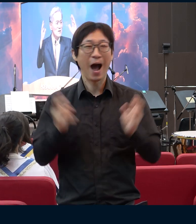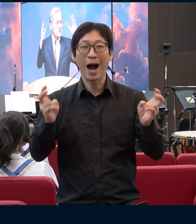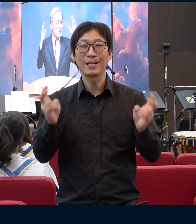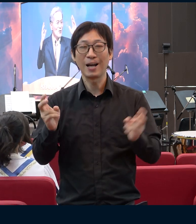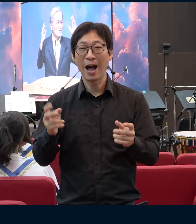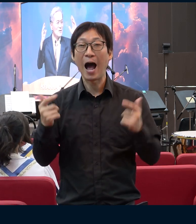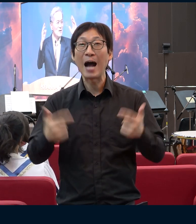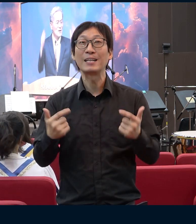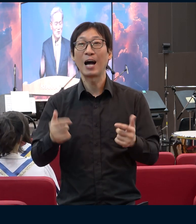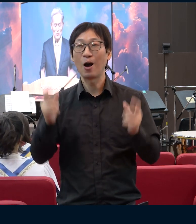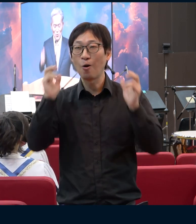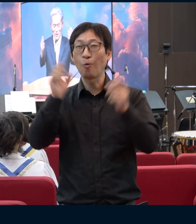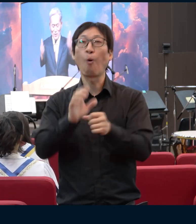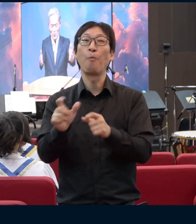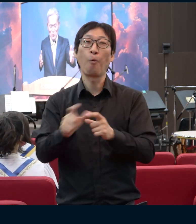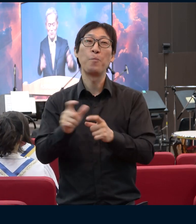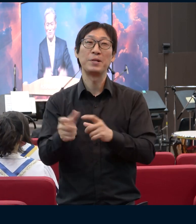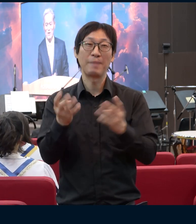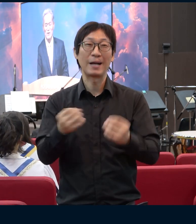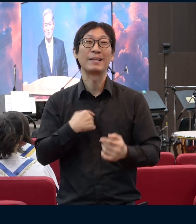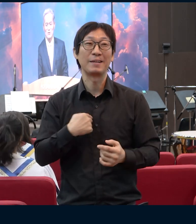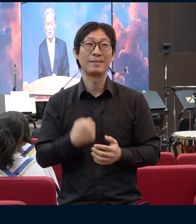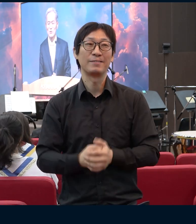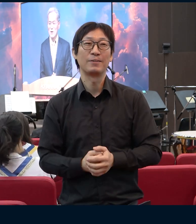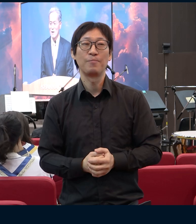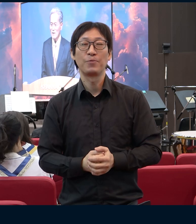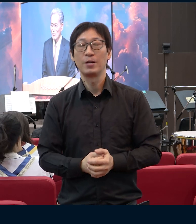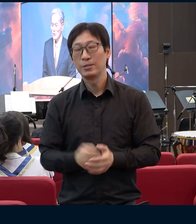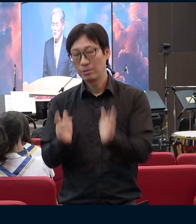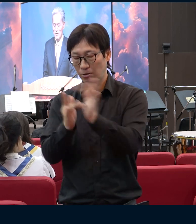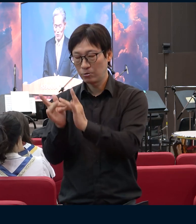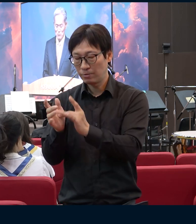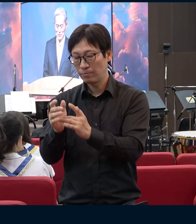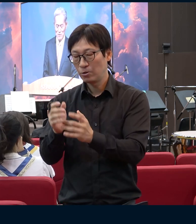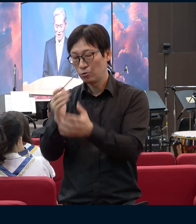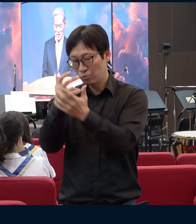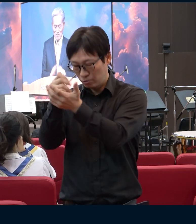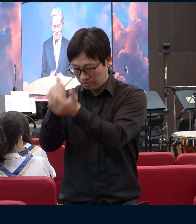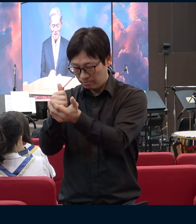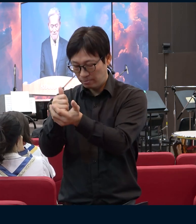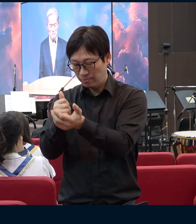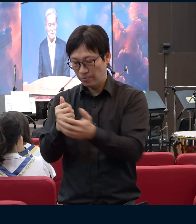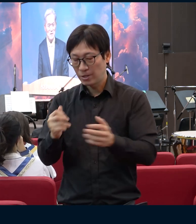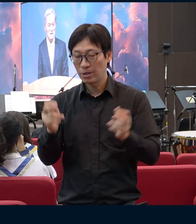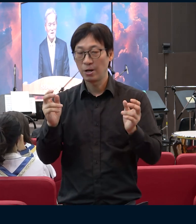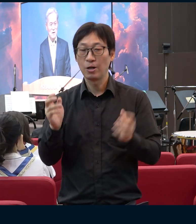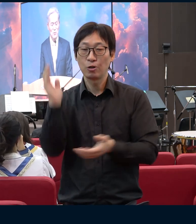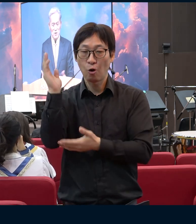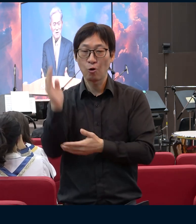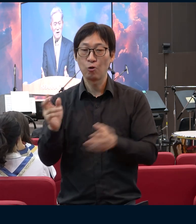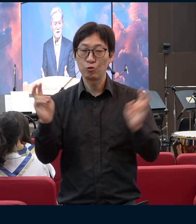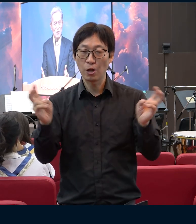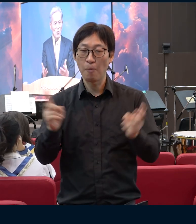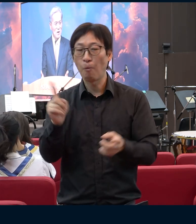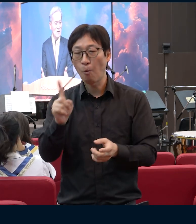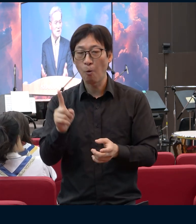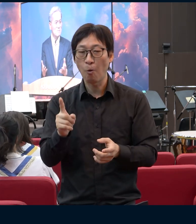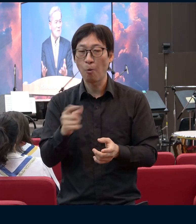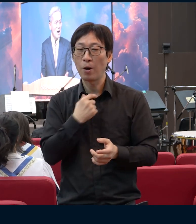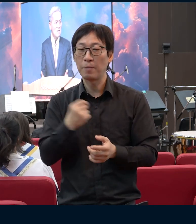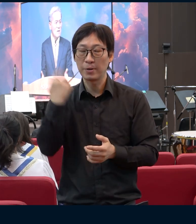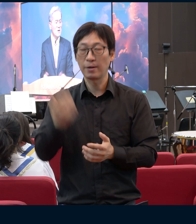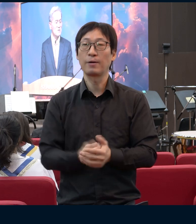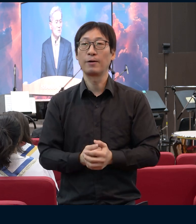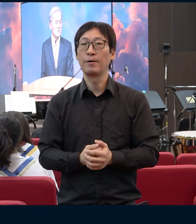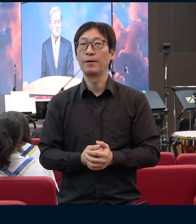이런 고민이 있어요. 그래서 또 갖다 놓고 주님 앞에, 주님 어떻게 할까요? 그러고 있는데 그때 보니까 올해